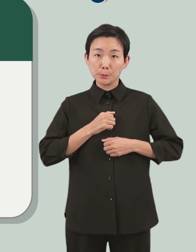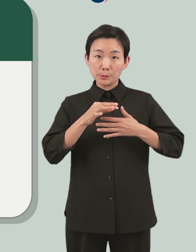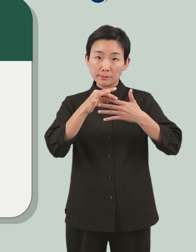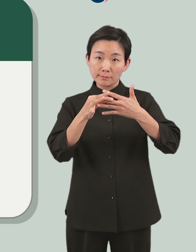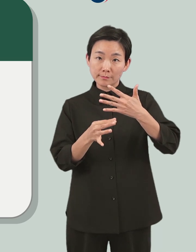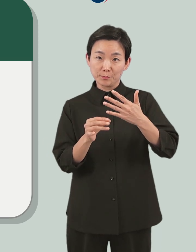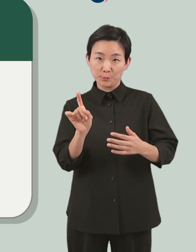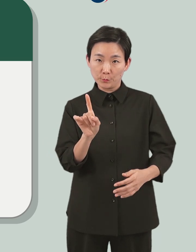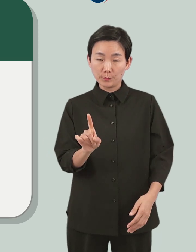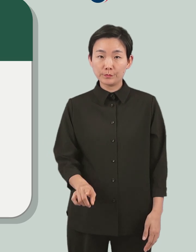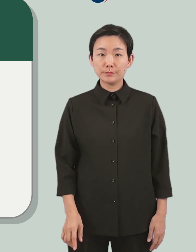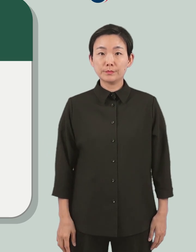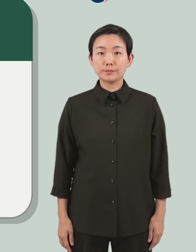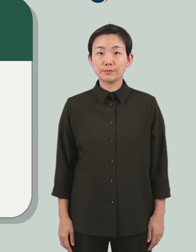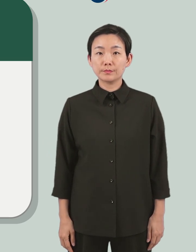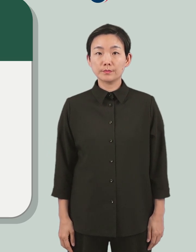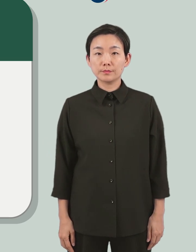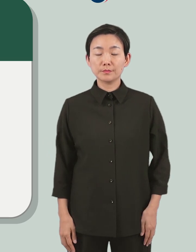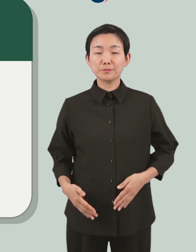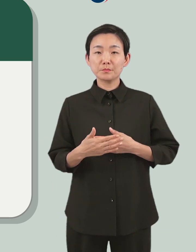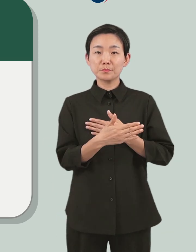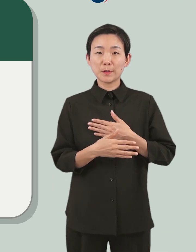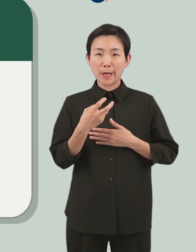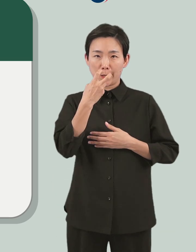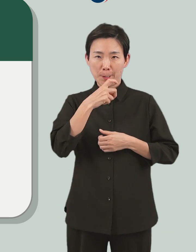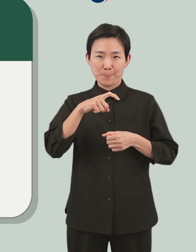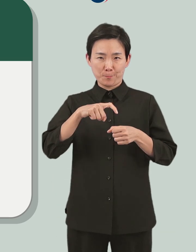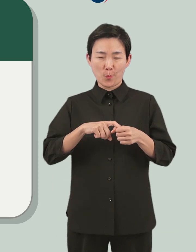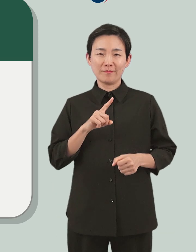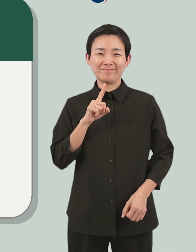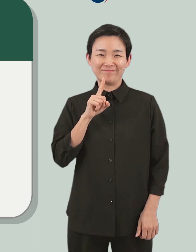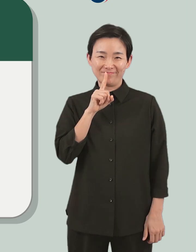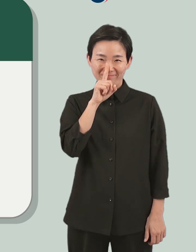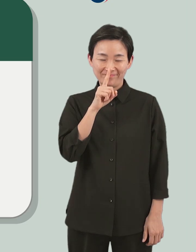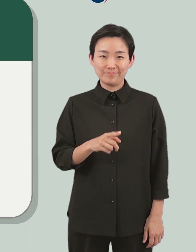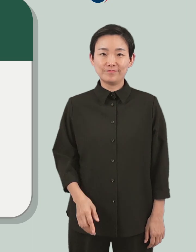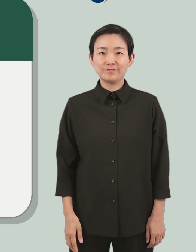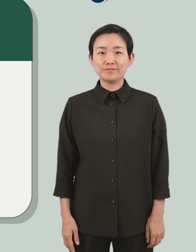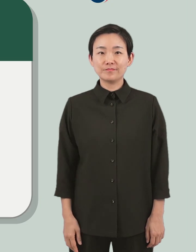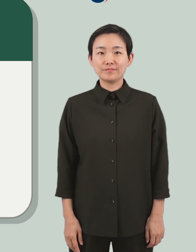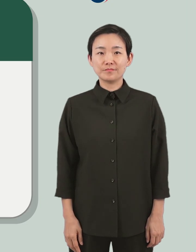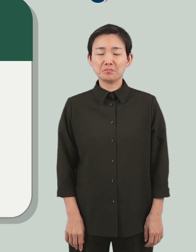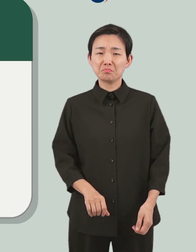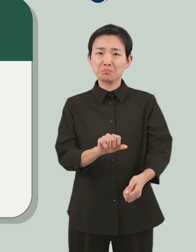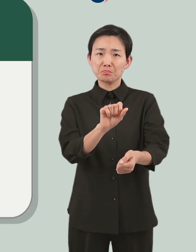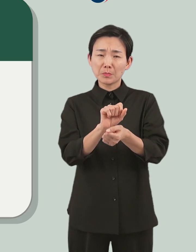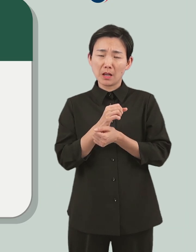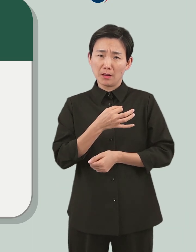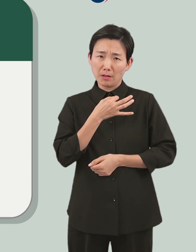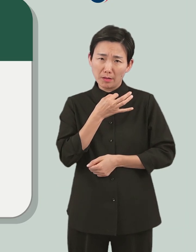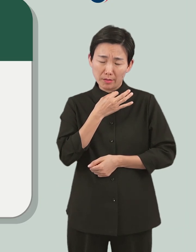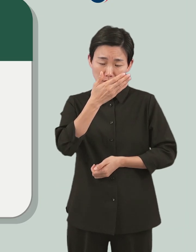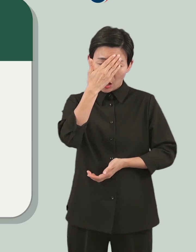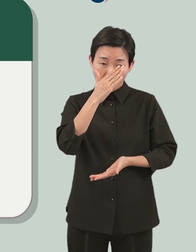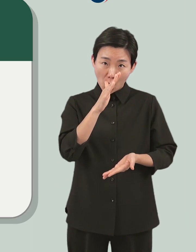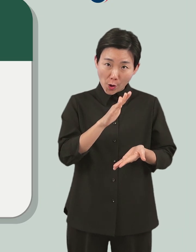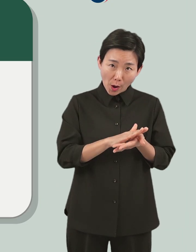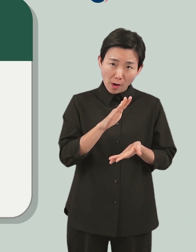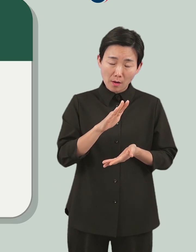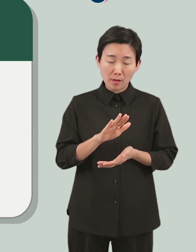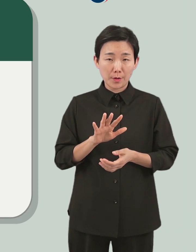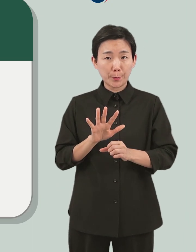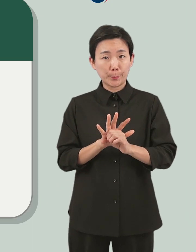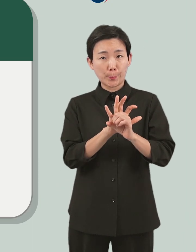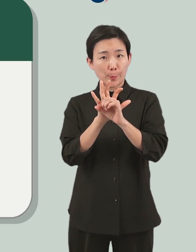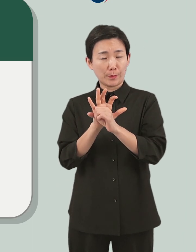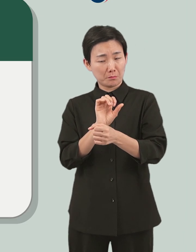이 의료기기의 사용 시 주의사항은 무엇입니까? 이 의료기기는 차외 진단용으로만 사용합니다. 호흡기